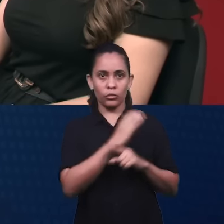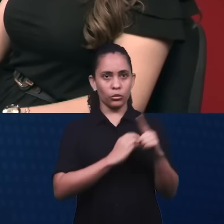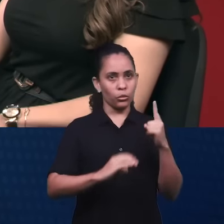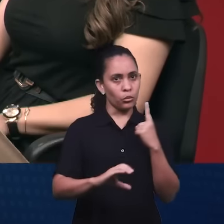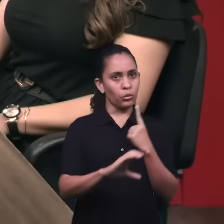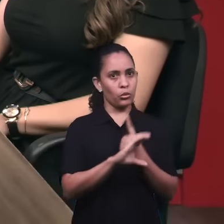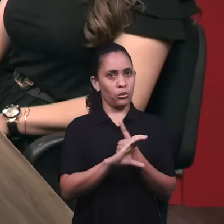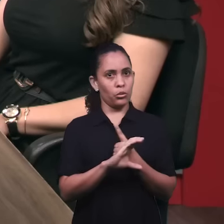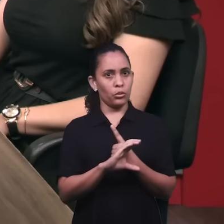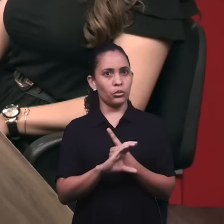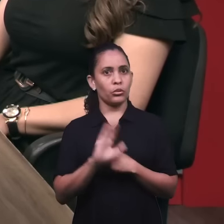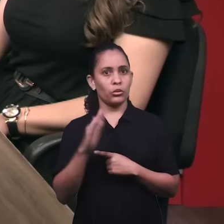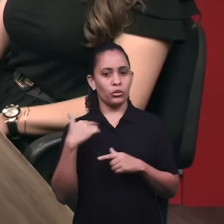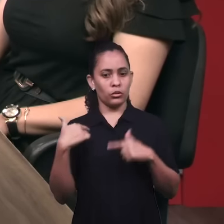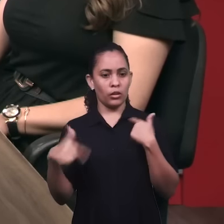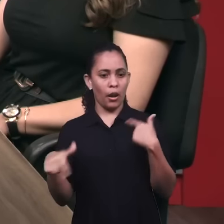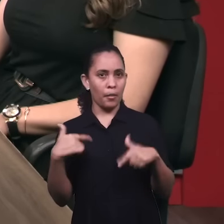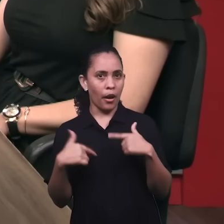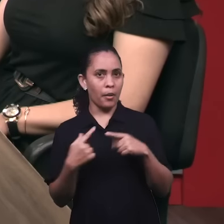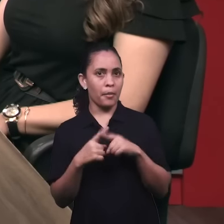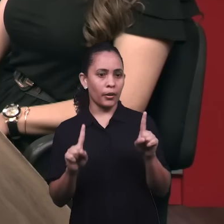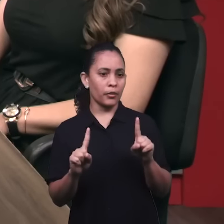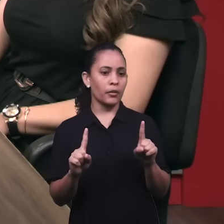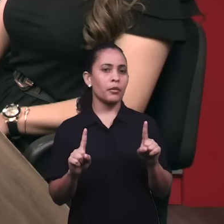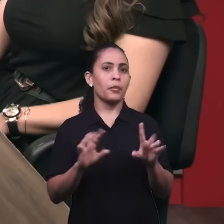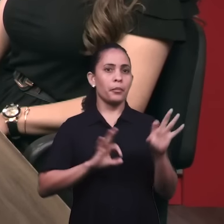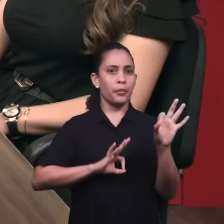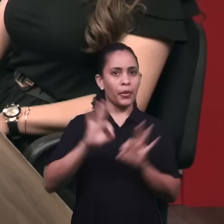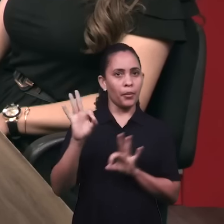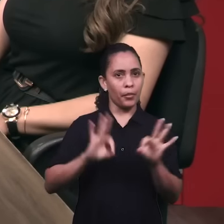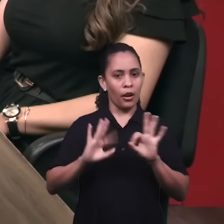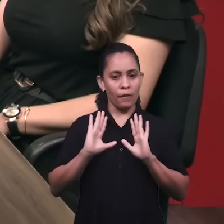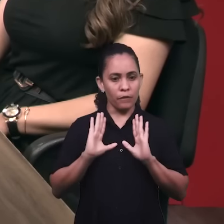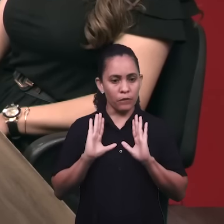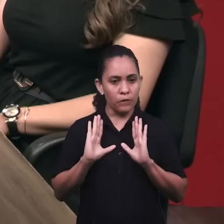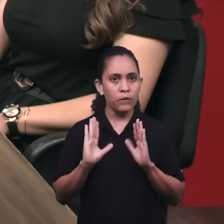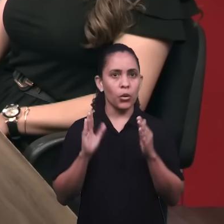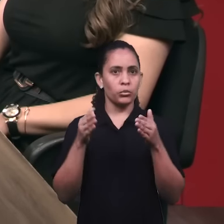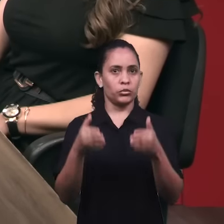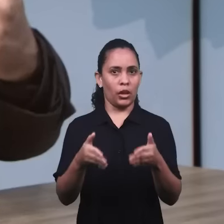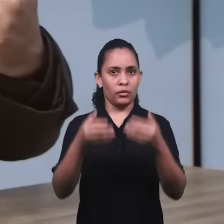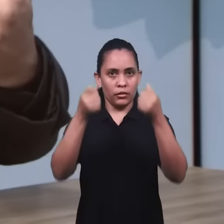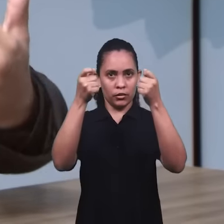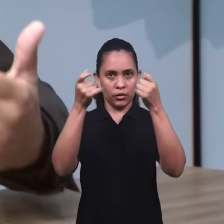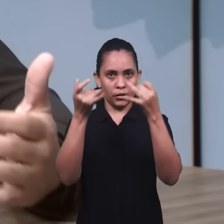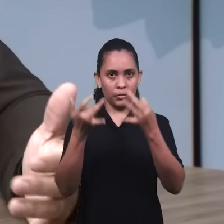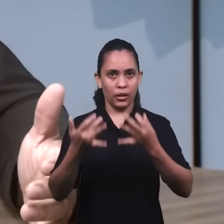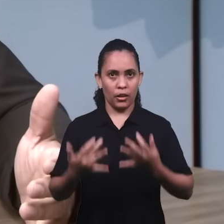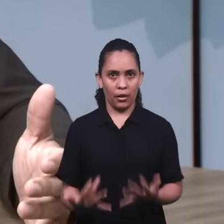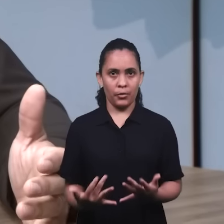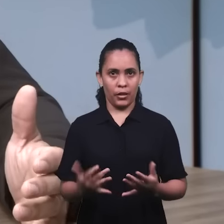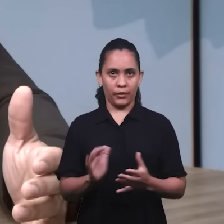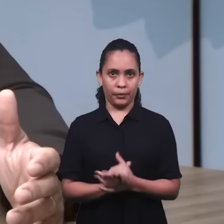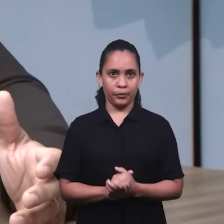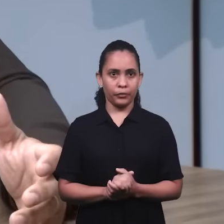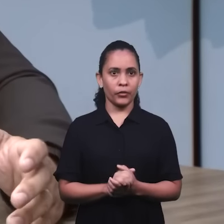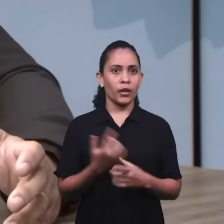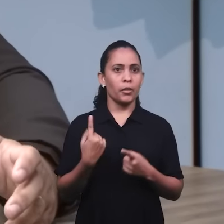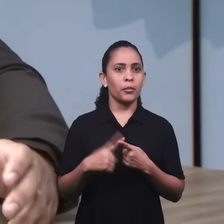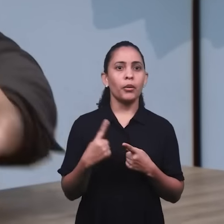culto, falamos lá de onde trabalho, então assim, eu tive que voltar e preparar o material para ele, eu tenho que preparar, explicar claramente para ele sobre isso.